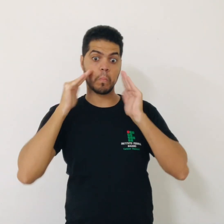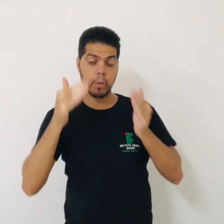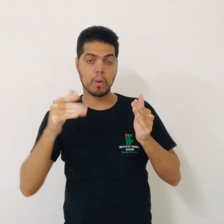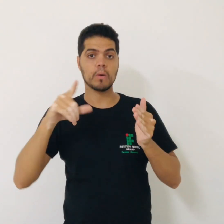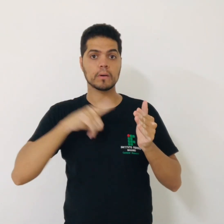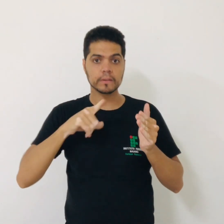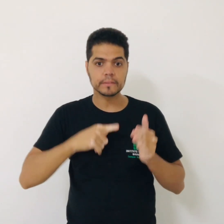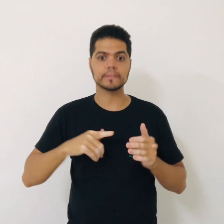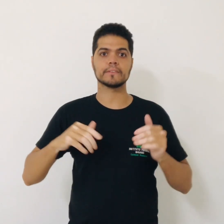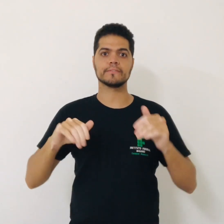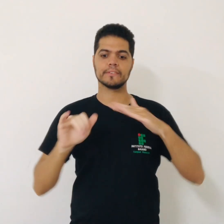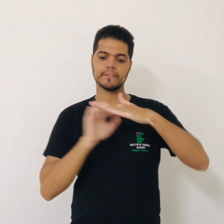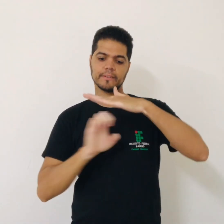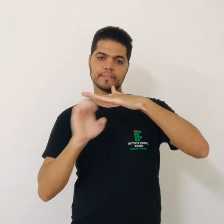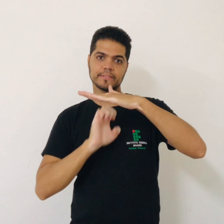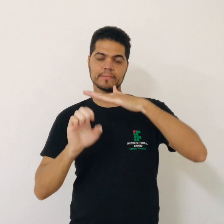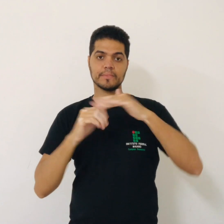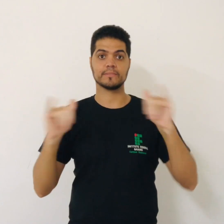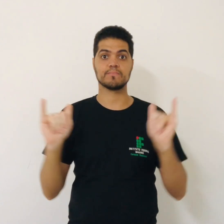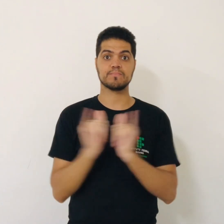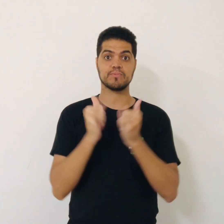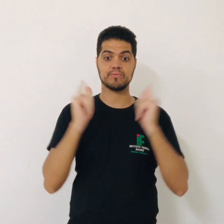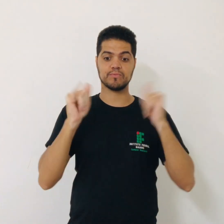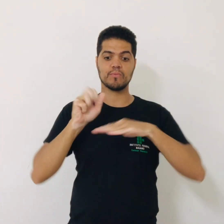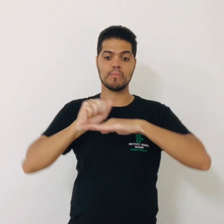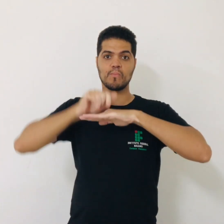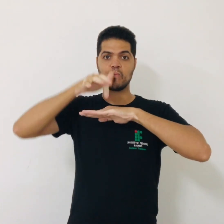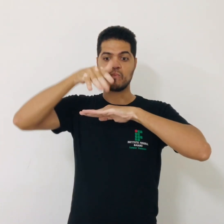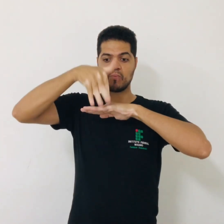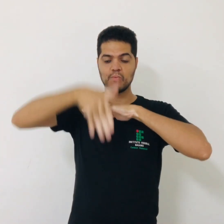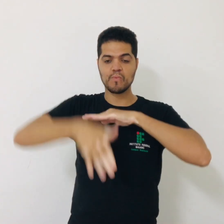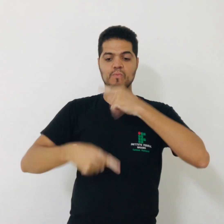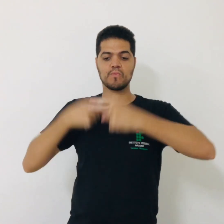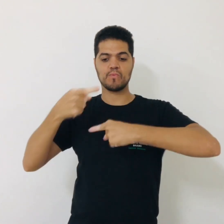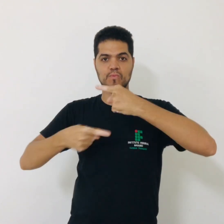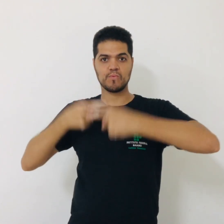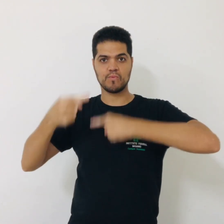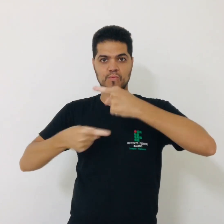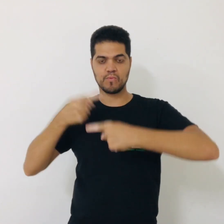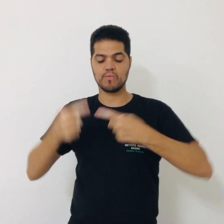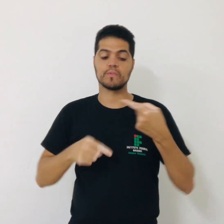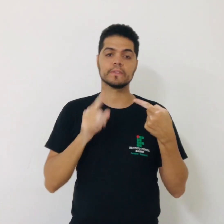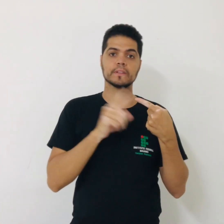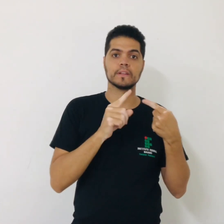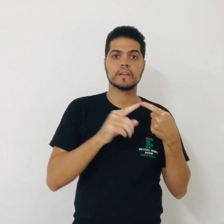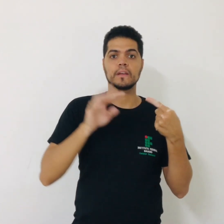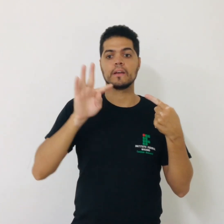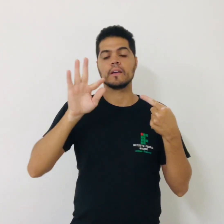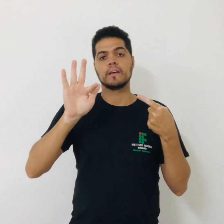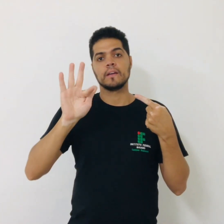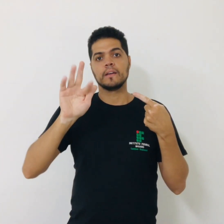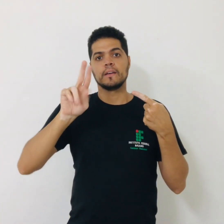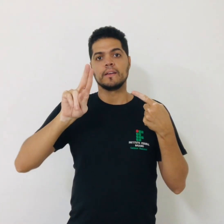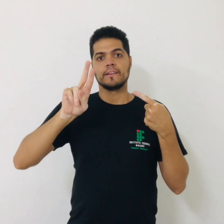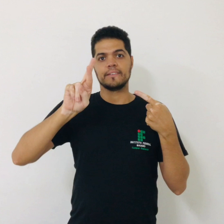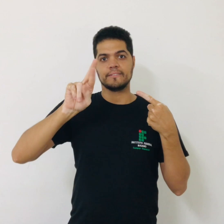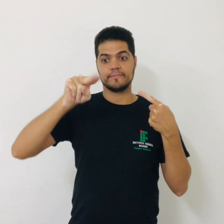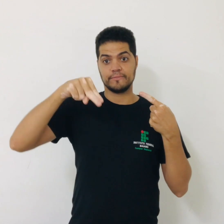usinas ao longo da bacia, como as usinas de Furnas e principalmente a usina de Itaipu,